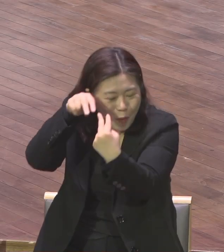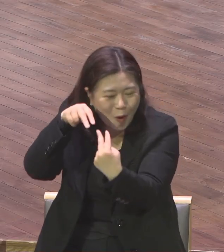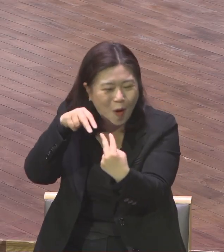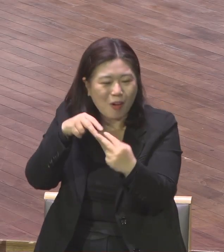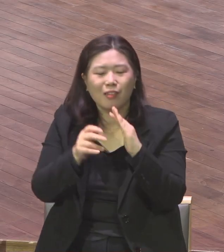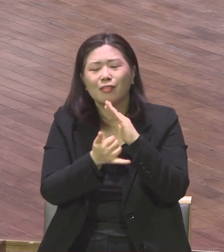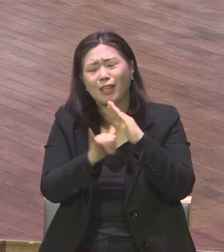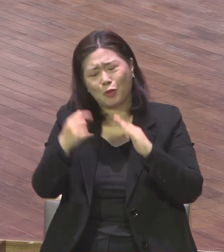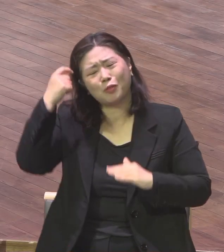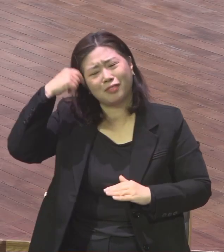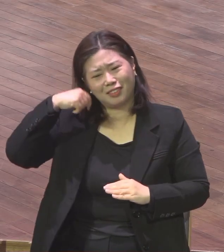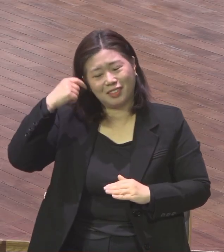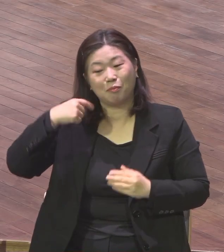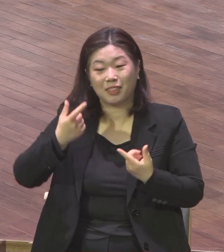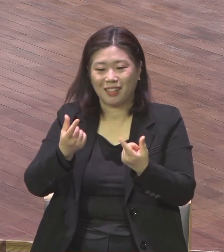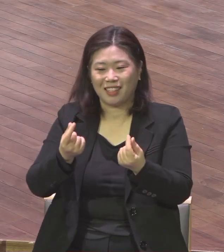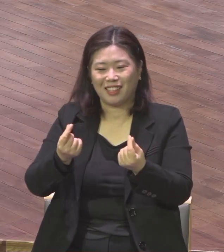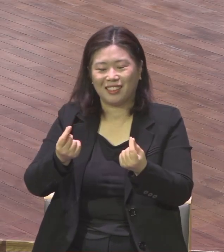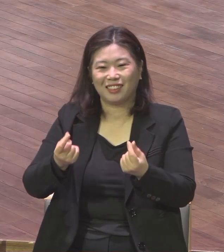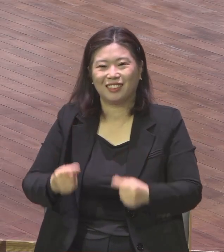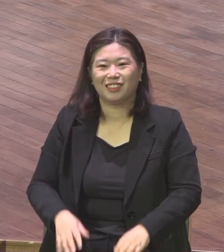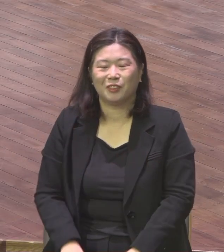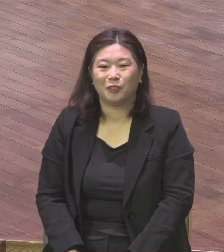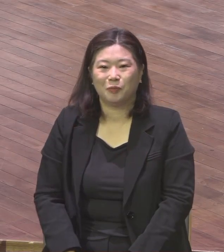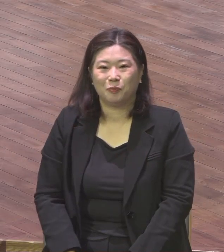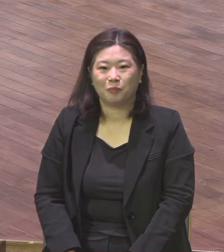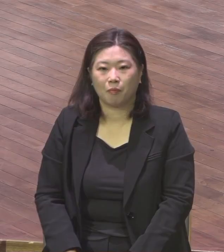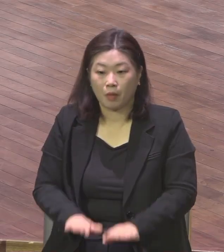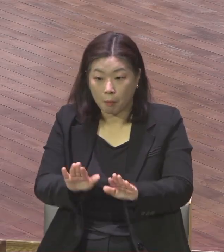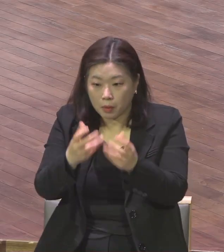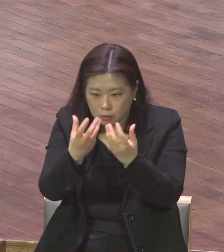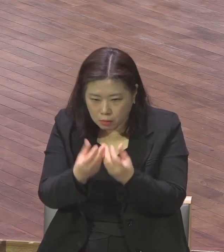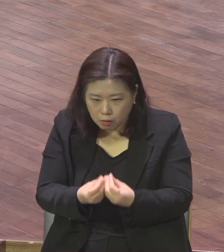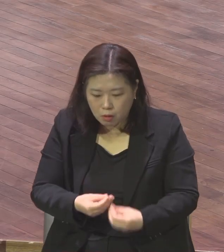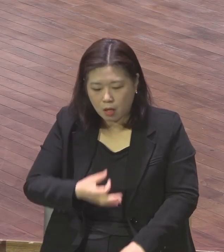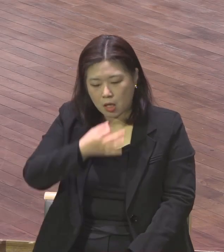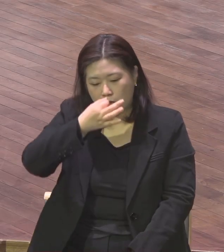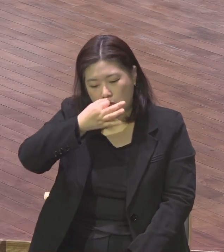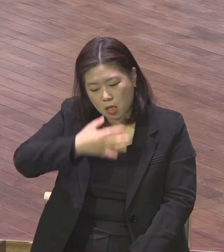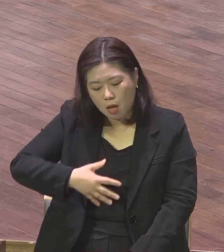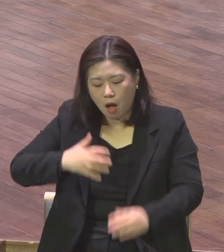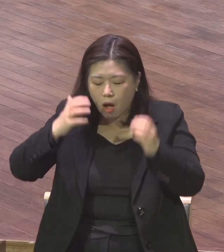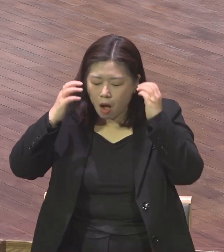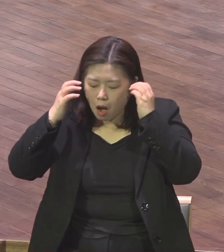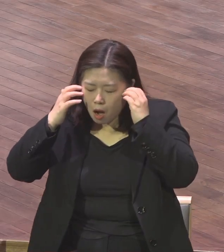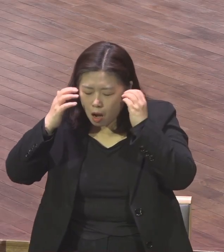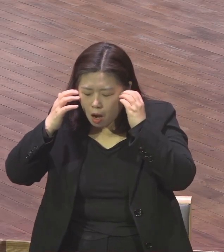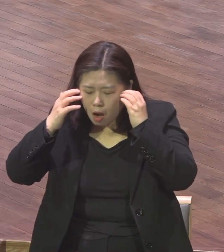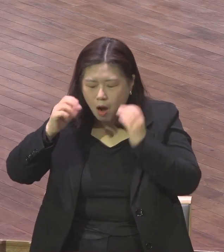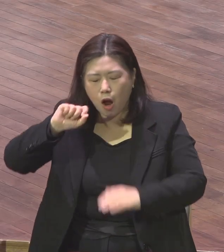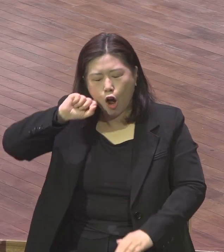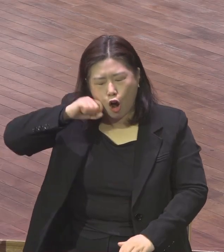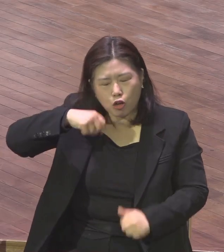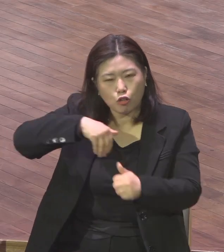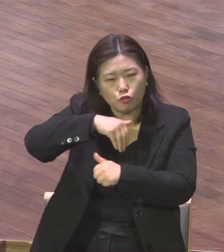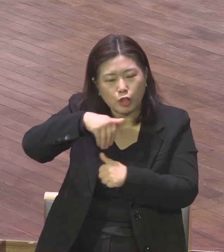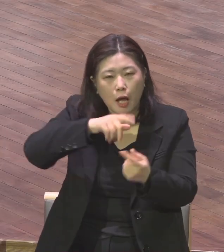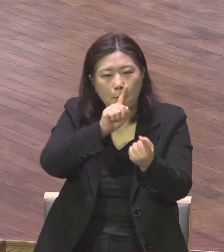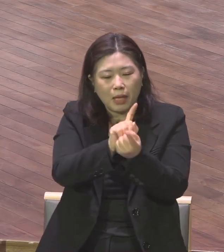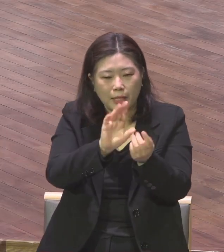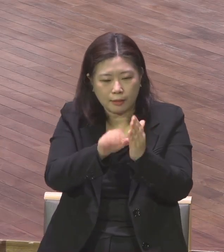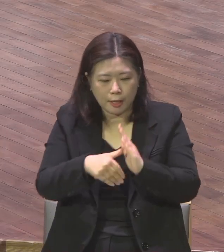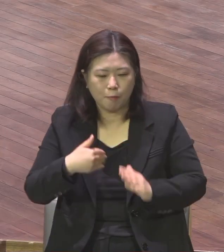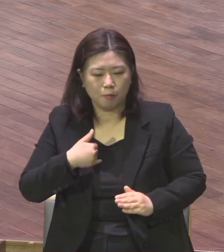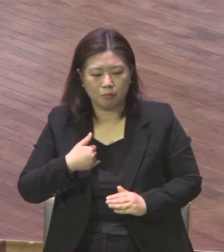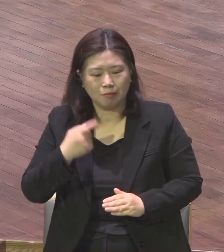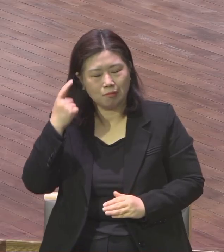교회 공동체가 그렇습니다. 어려움을 당했을 때에 힘든 상황이 됐을 때 서로 위로해주고 서로